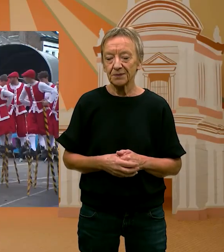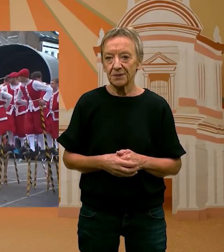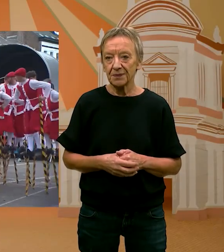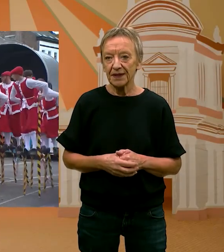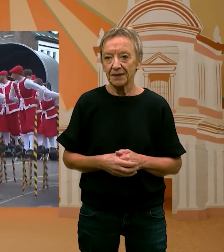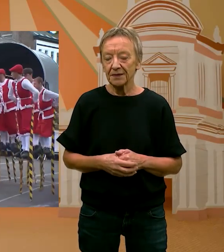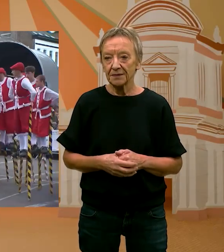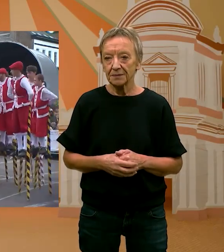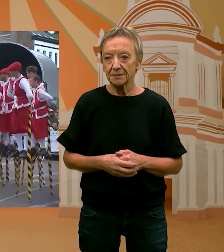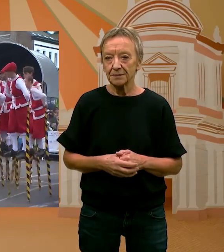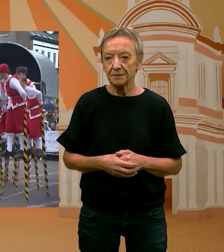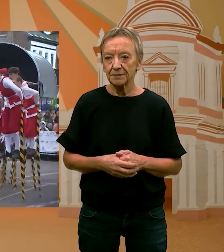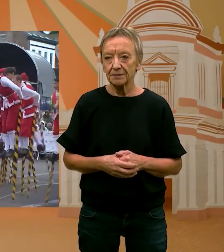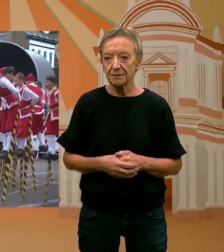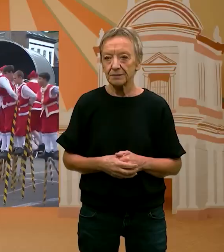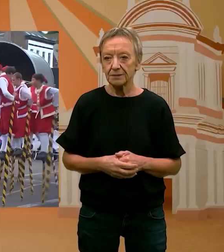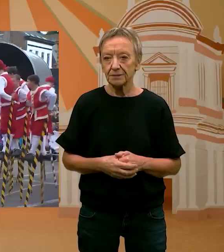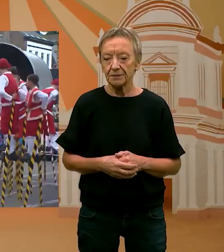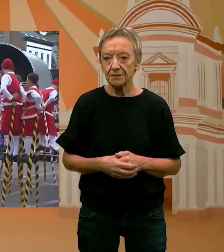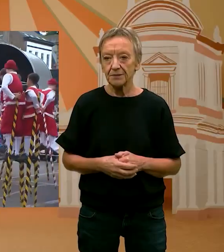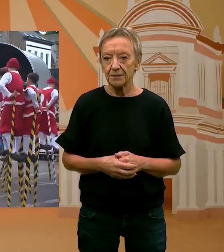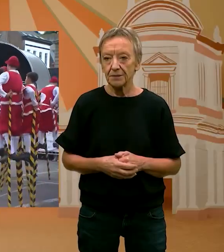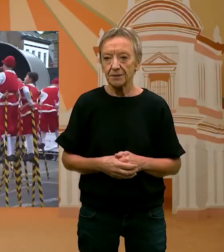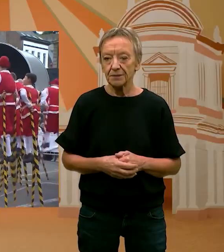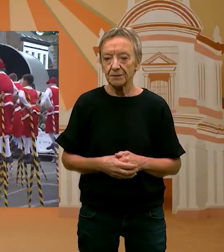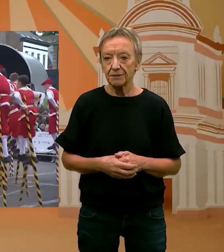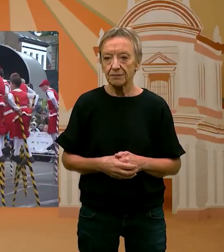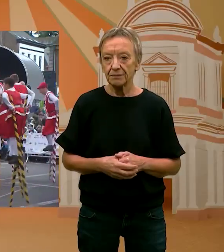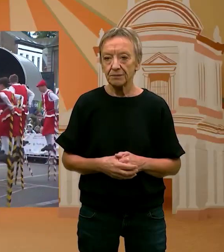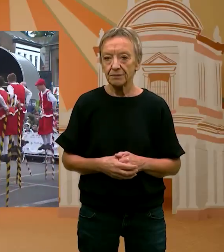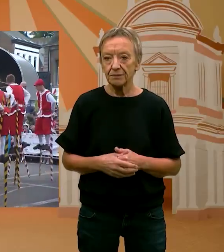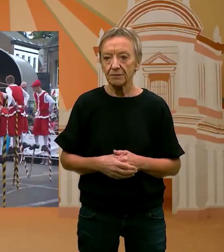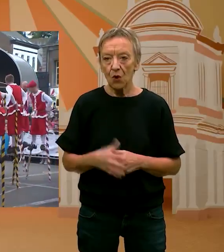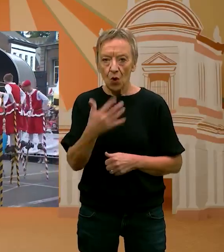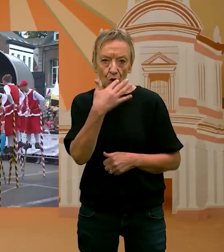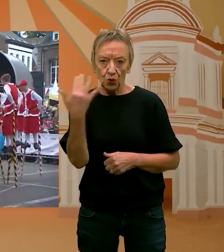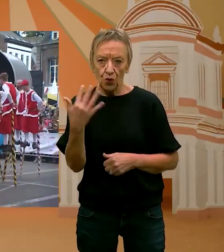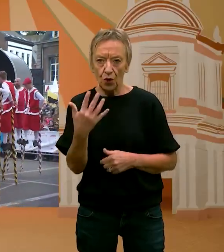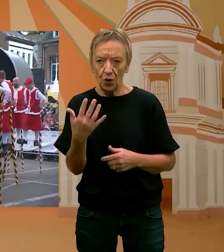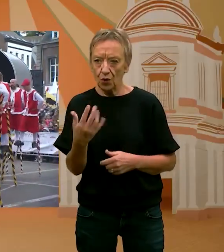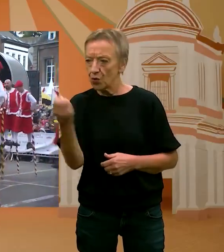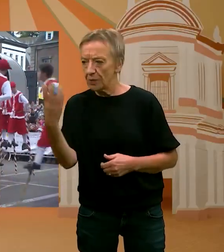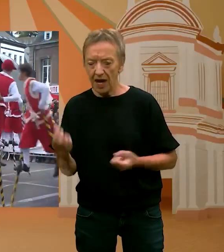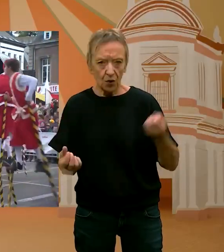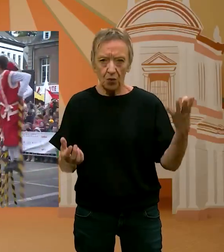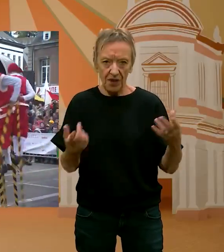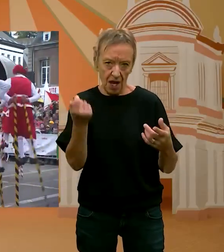Alors là, je dirais qu'il y a pour le moment pas trop de déséquilibre au niveau des couleurs, hein. On peut les repérer, hein. Au niveau des couleurs, les mélans et les Avresses, on les distingue par des